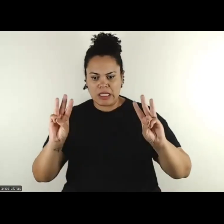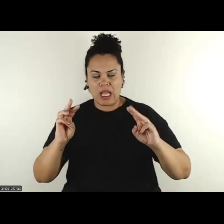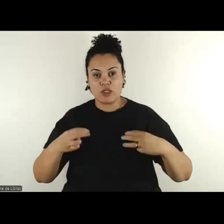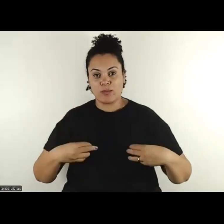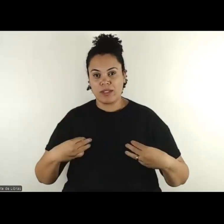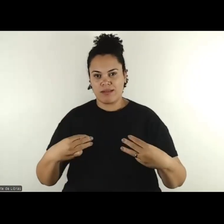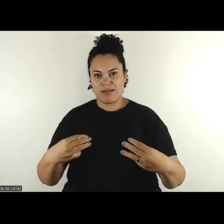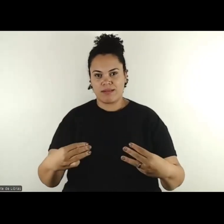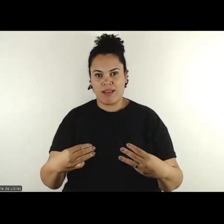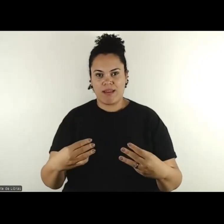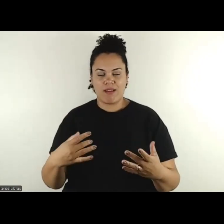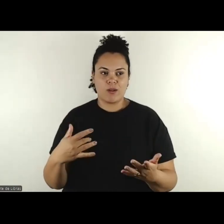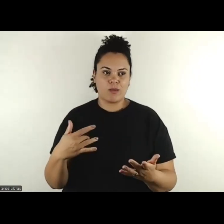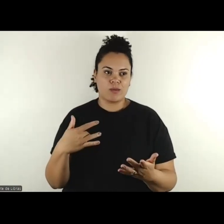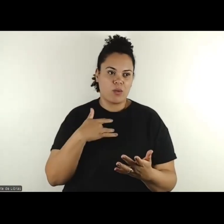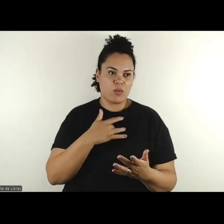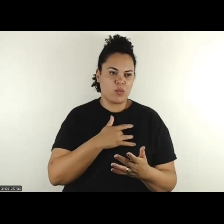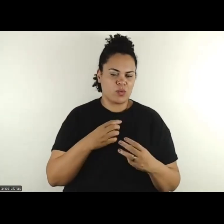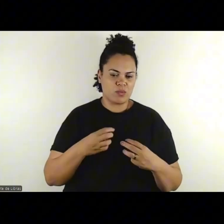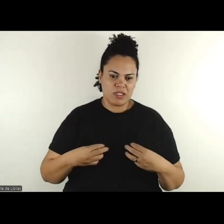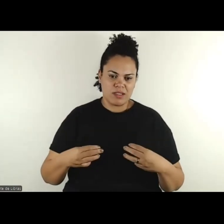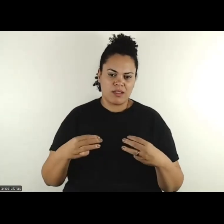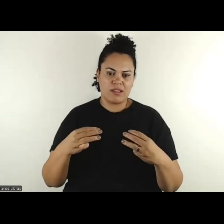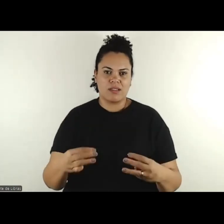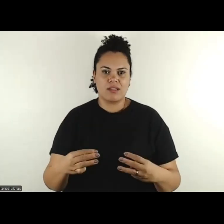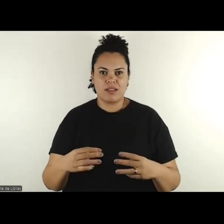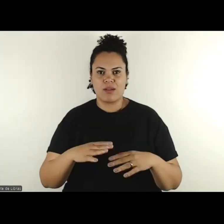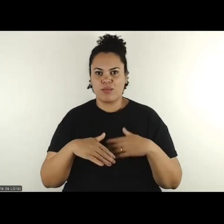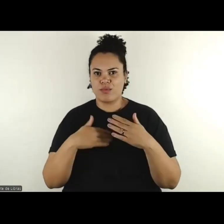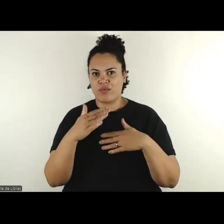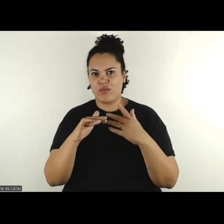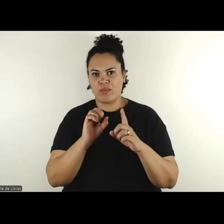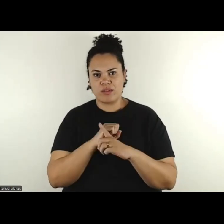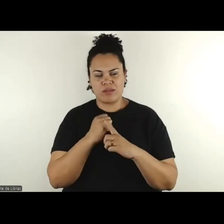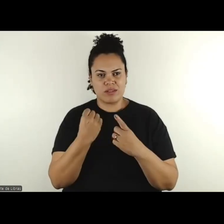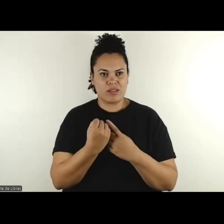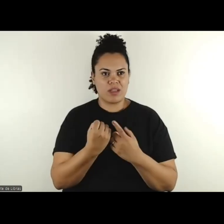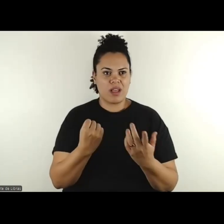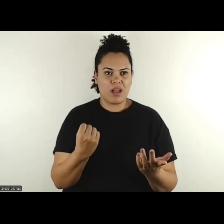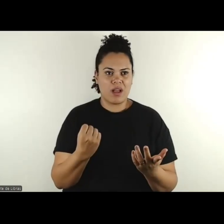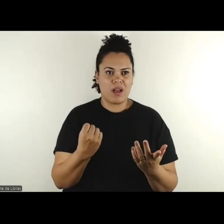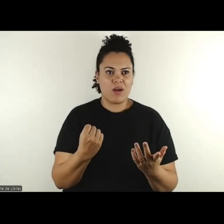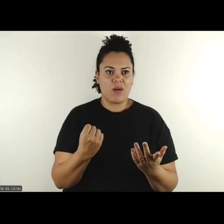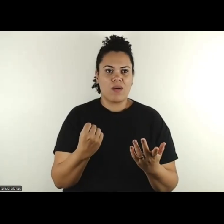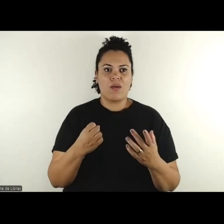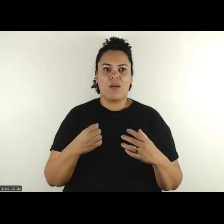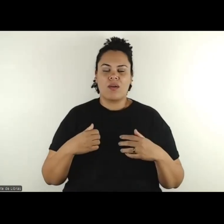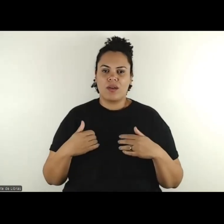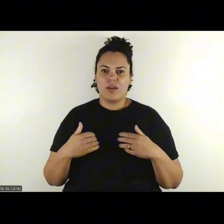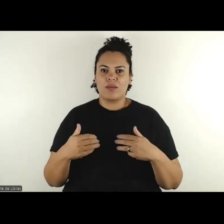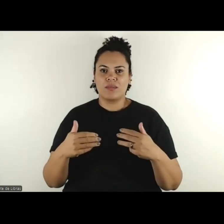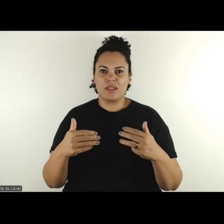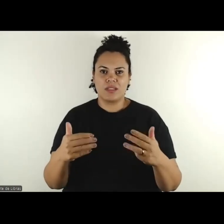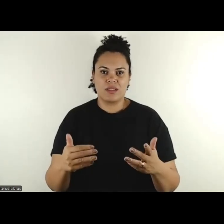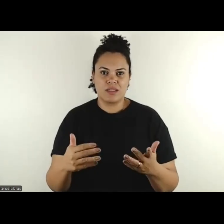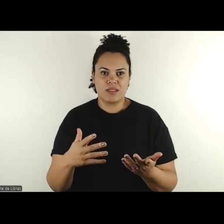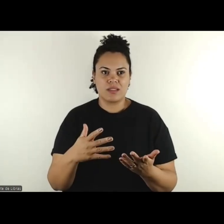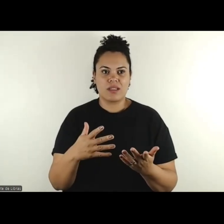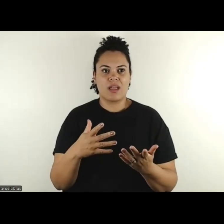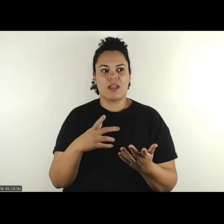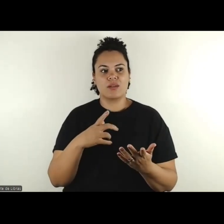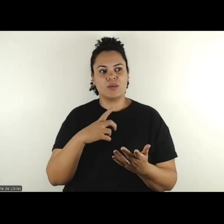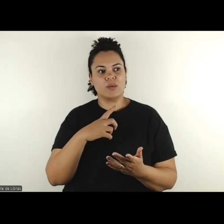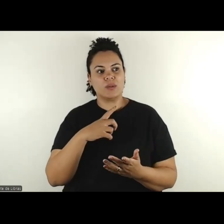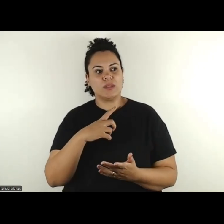Saúde, Ministério do Desenvolvimento Social, Ministério da Cidadania. Foi muito difícil, porque o governo Bolsonaro fez um apagão de dados durante um período aí